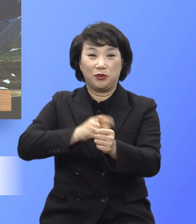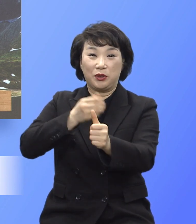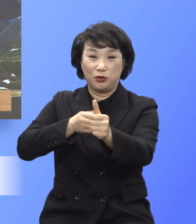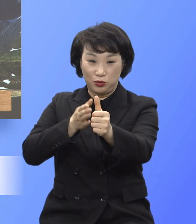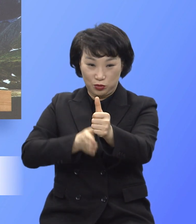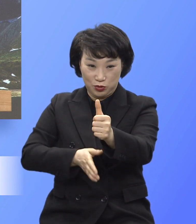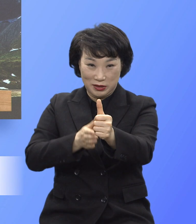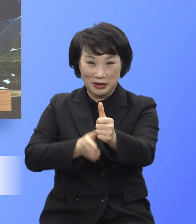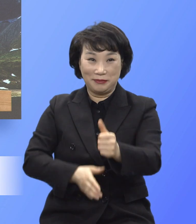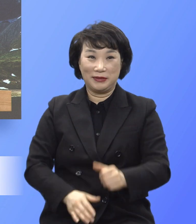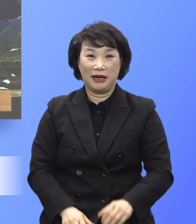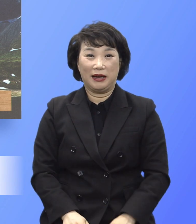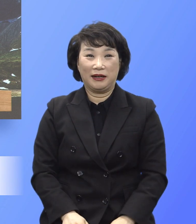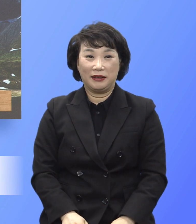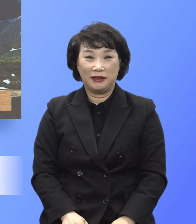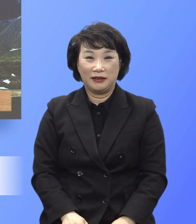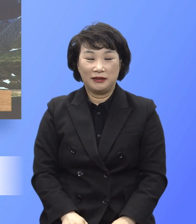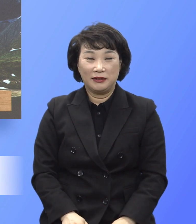이름으로 축원합니다.